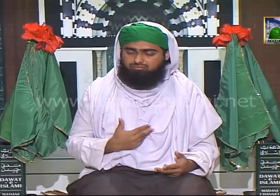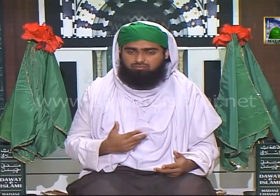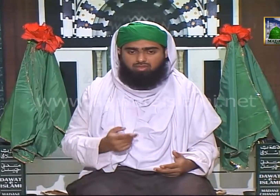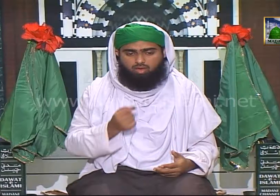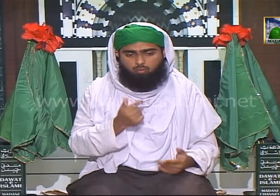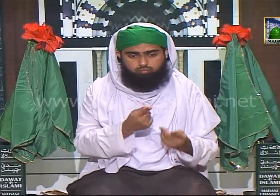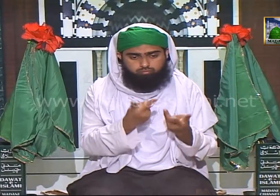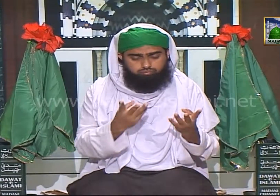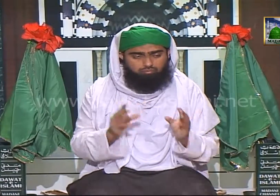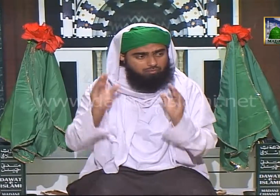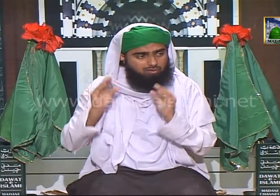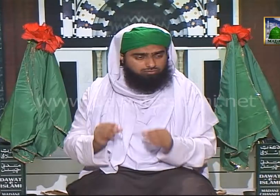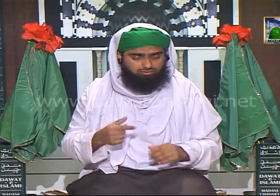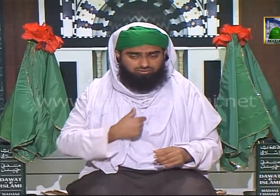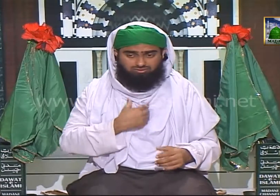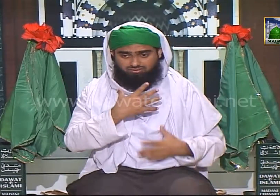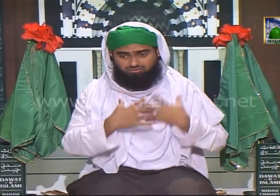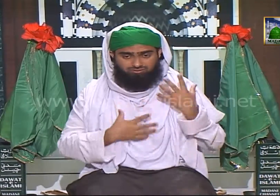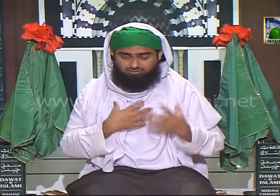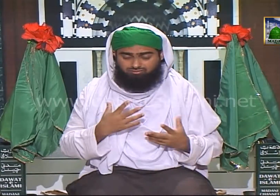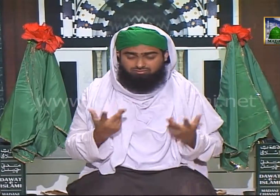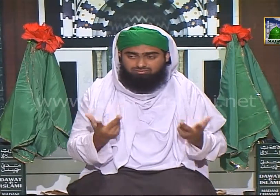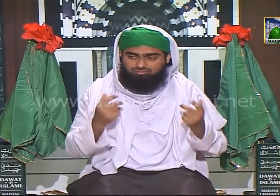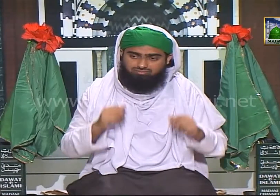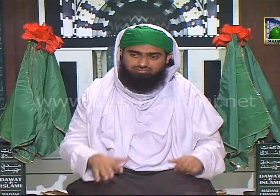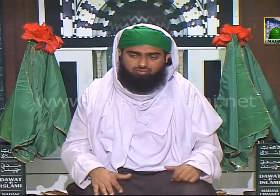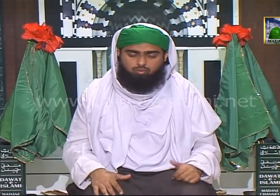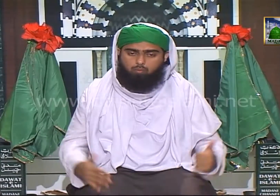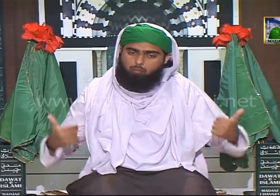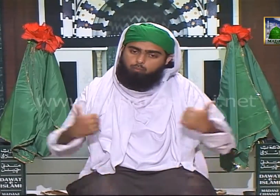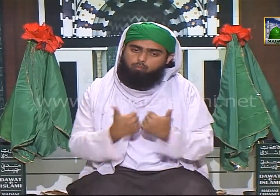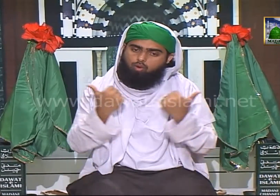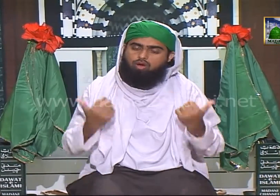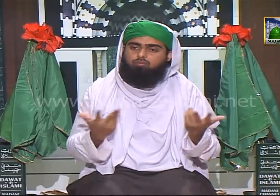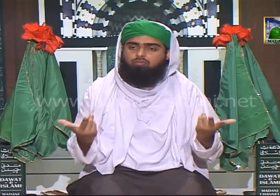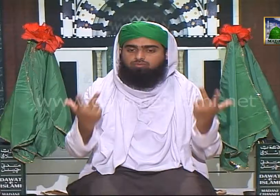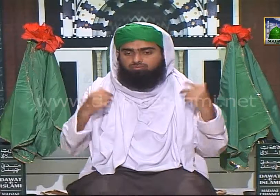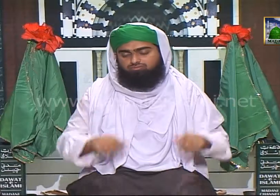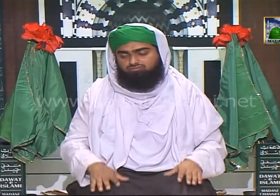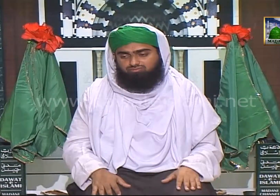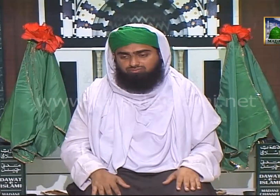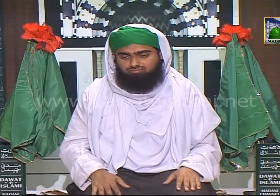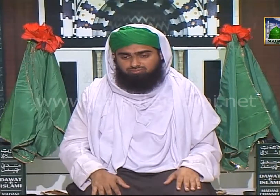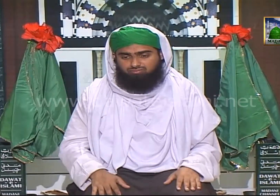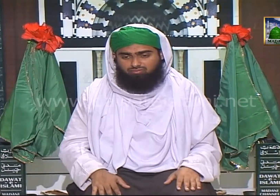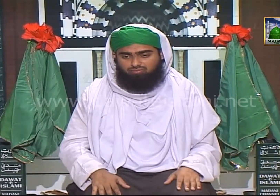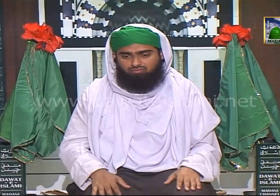کی، مطلب کہ حریفائی ہو گئی. تو اس لیے مطلب کمپٹیشن کی وجہ سے آپ ایک دم جذبہ آ جائے گا اور بہت کچھ جوش جوش میں کر گزریں گے